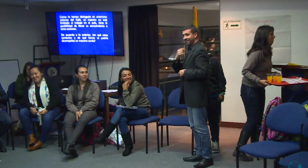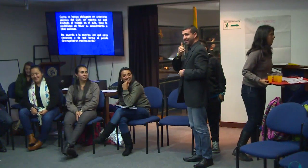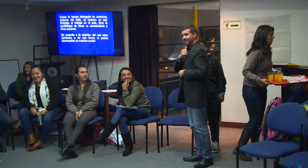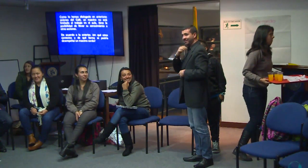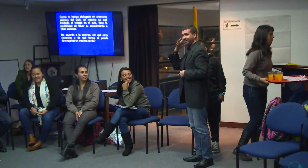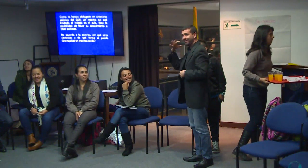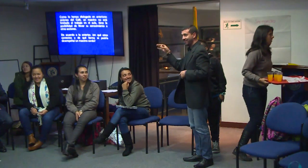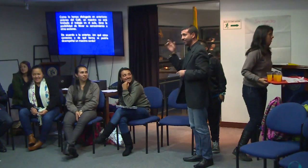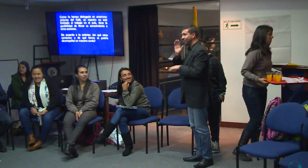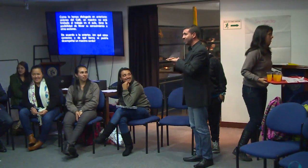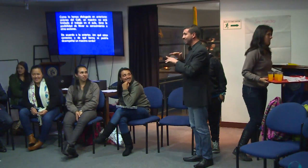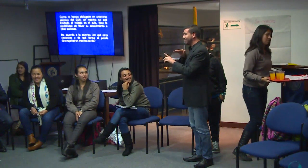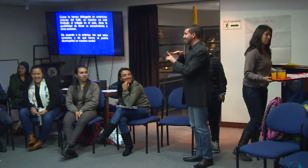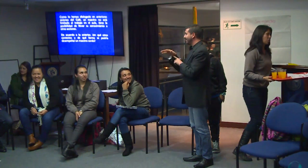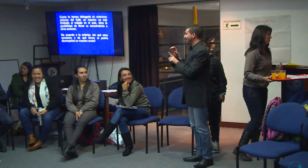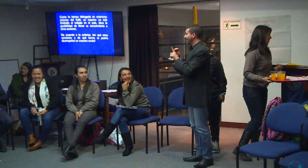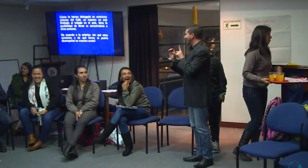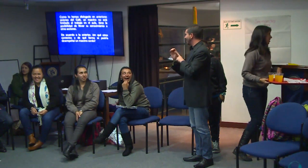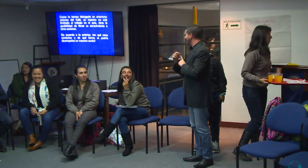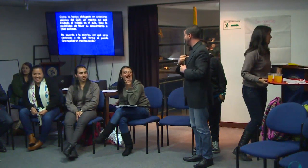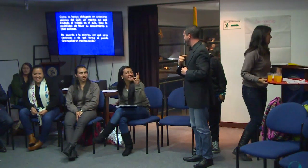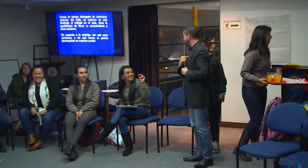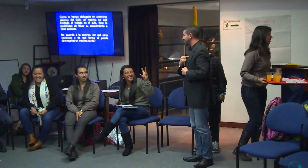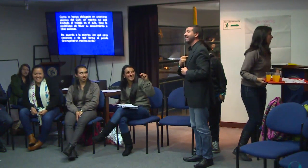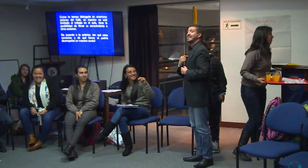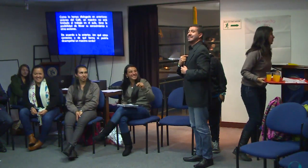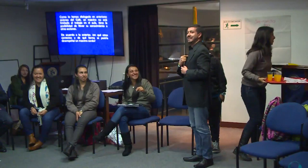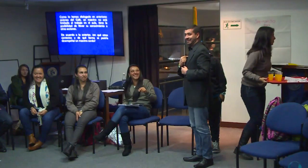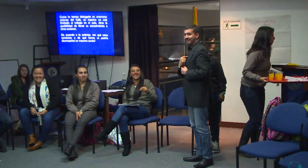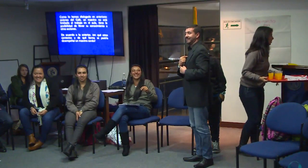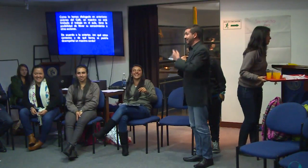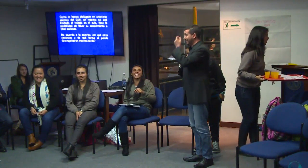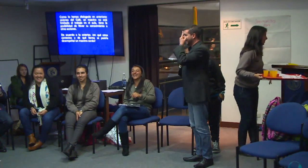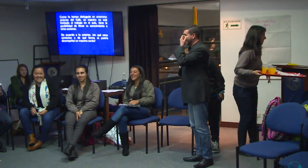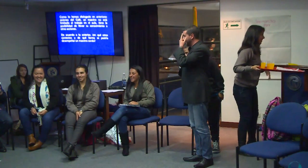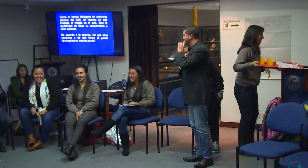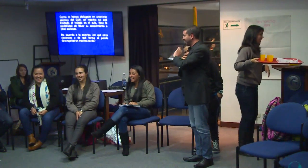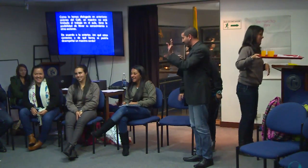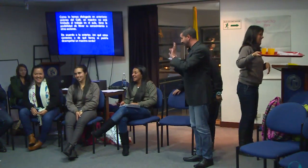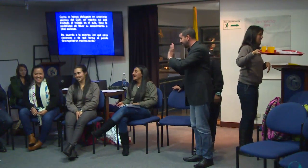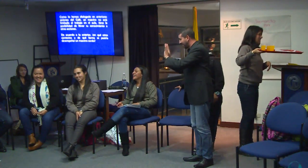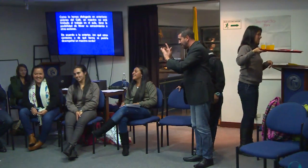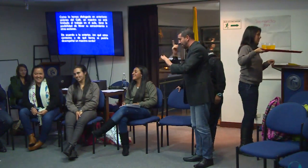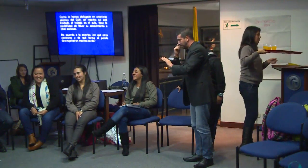Eso parece, ¿sí? Como que es una influencia de la cultura.